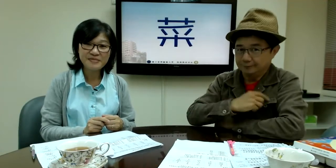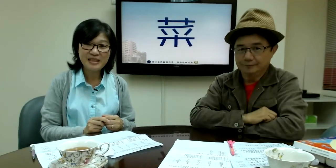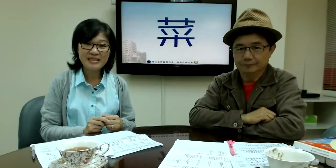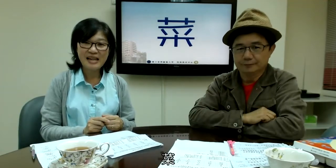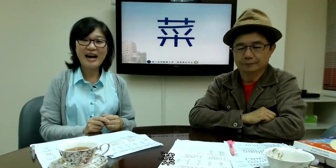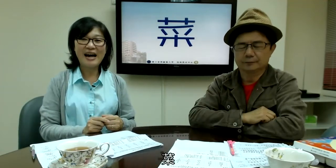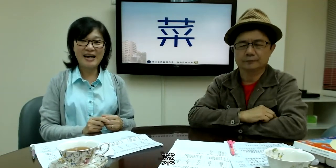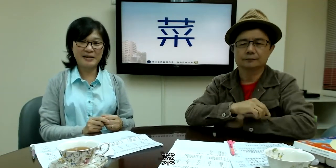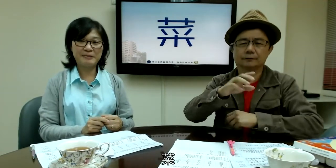菜。